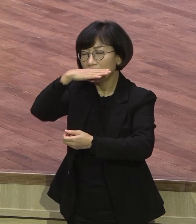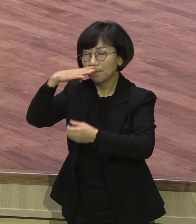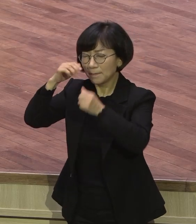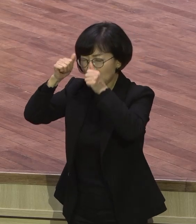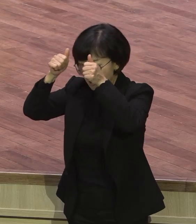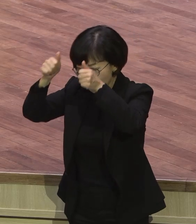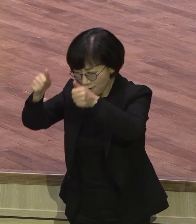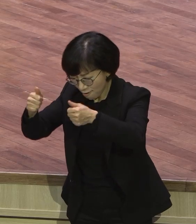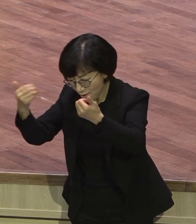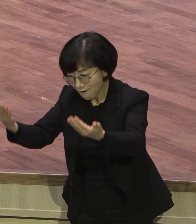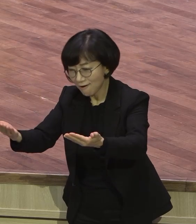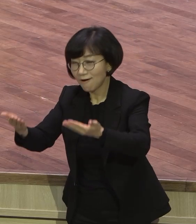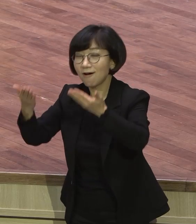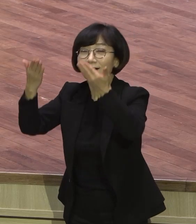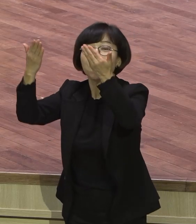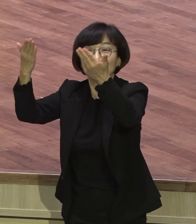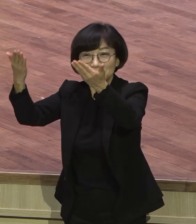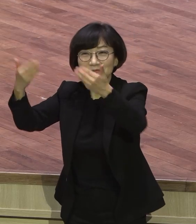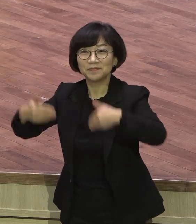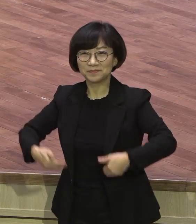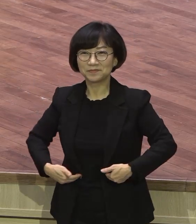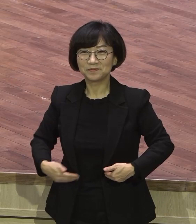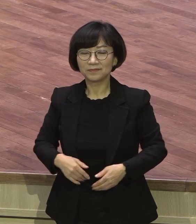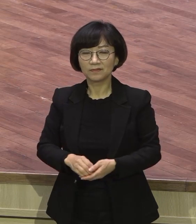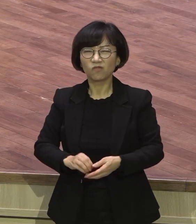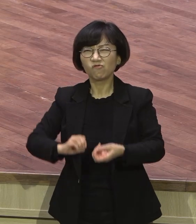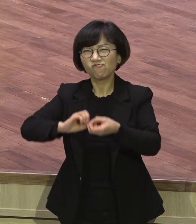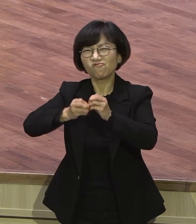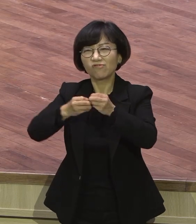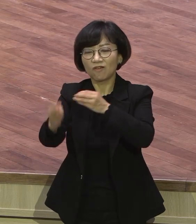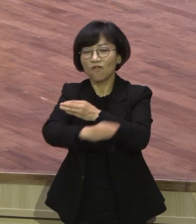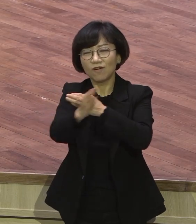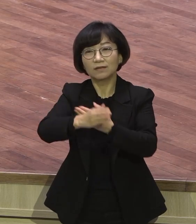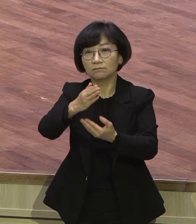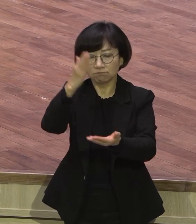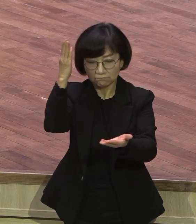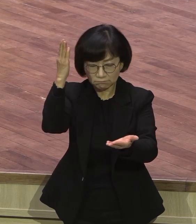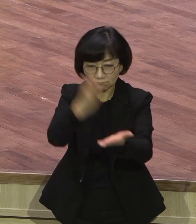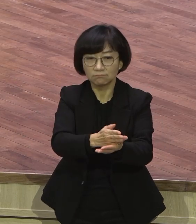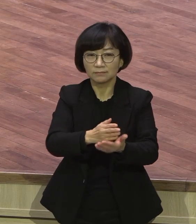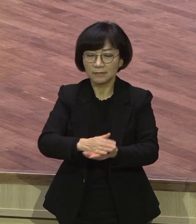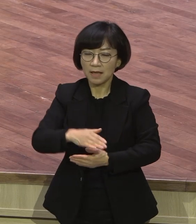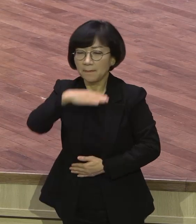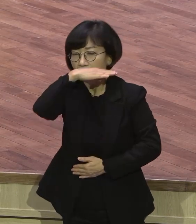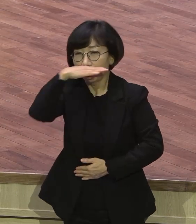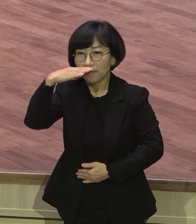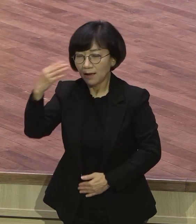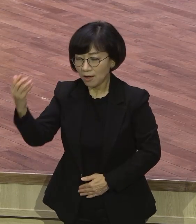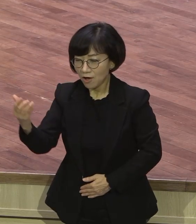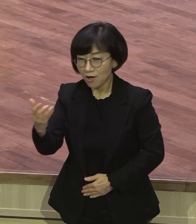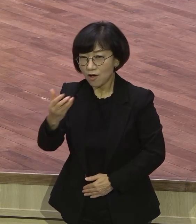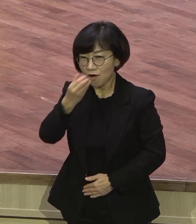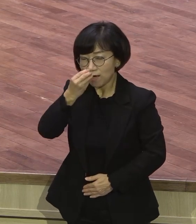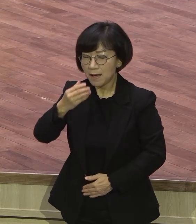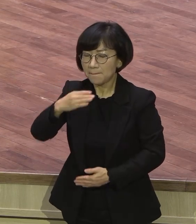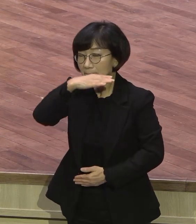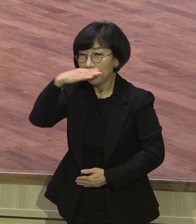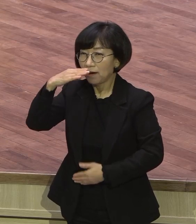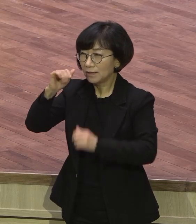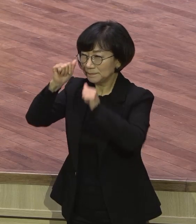하나님을 경비하긴 하는데 엉터리로 경비하는 자가 많다 이 말이에요. 올바로 경비하는 자에게 하나님 어떻게 해요?